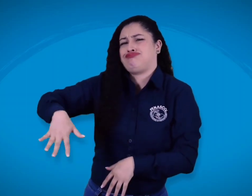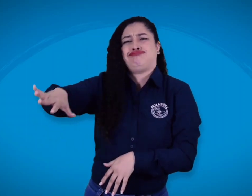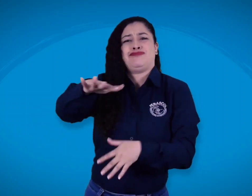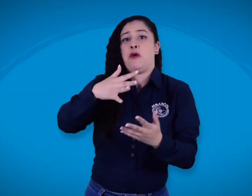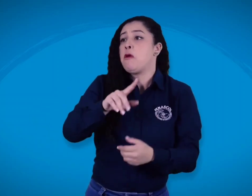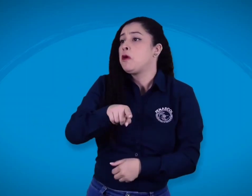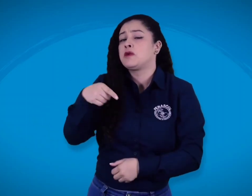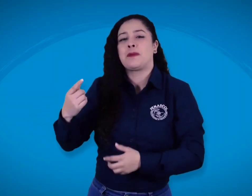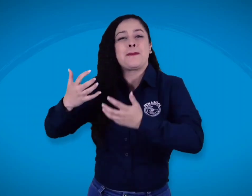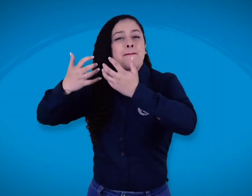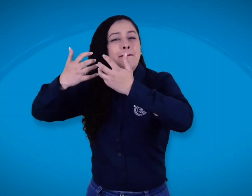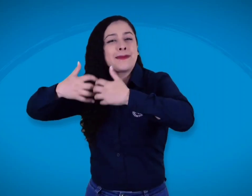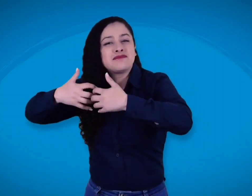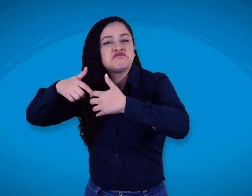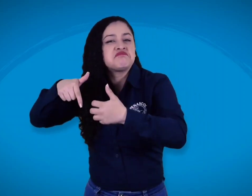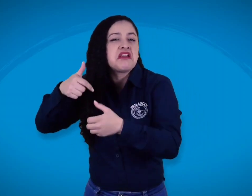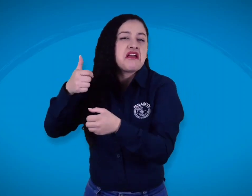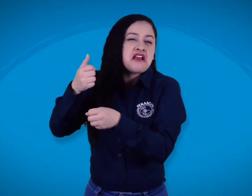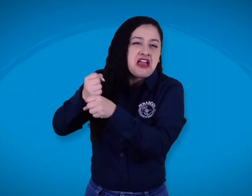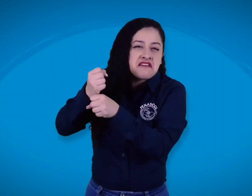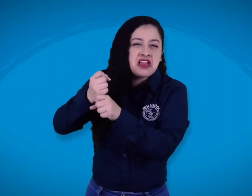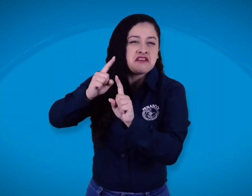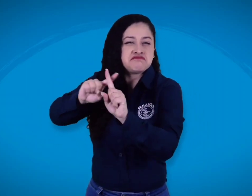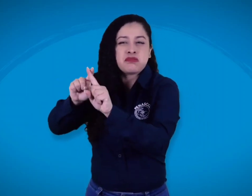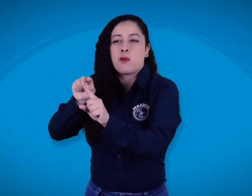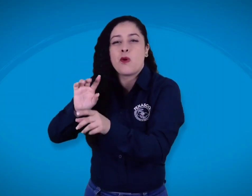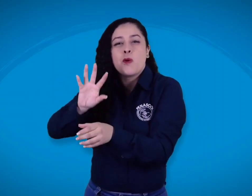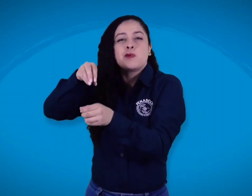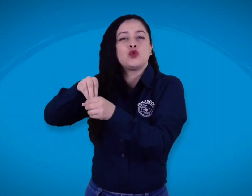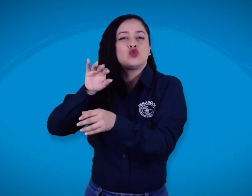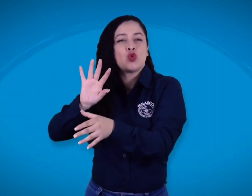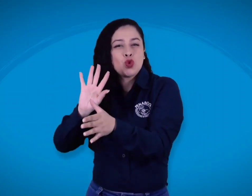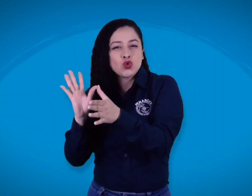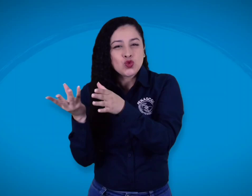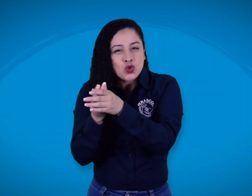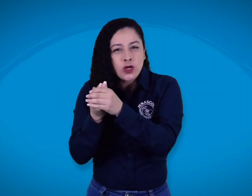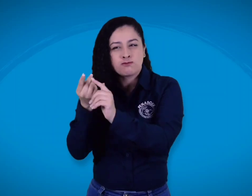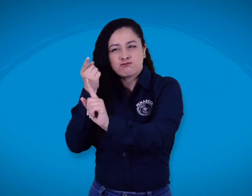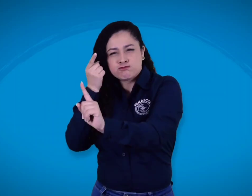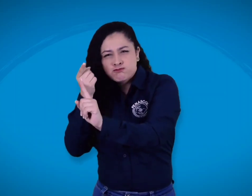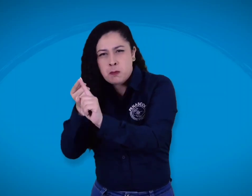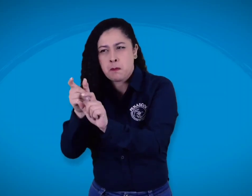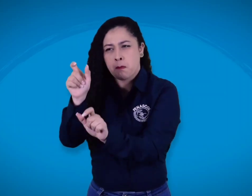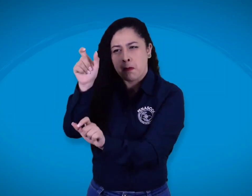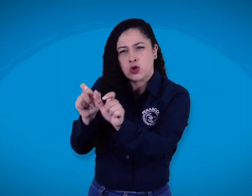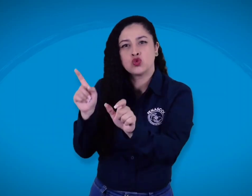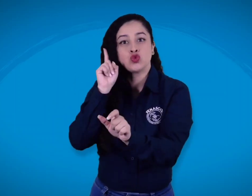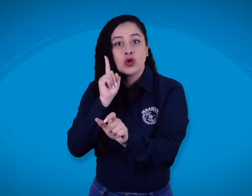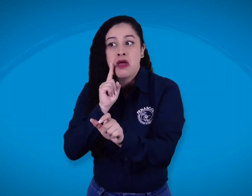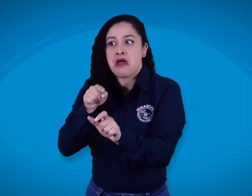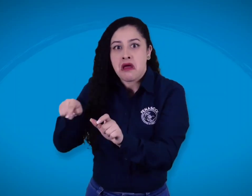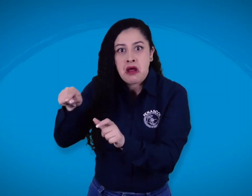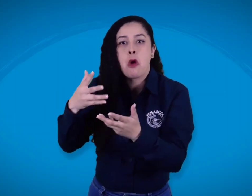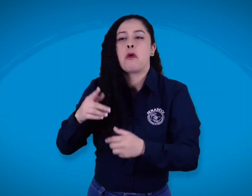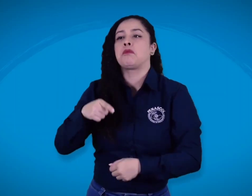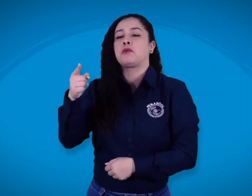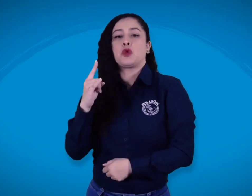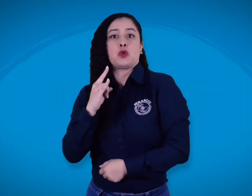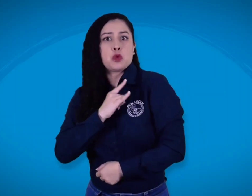intérpretes estudiantes también del sector productivo y empresarial que está encaminado en procesos de inclusión laboral de